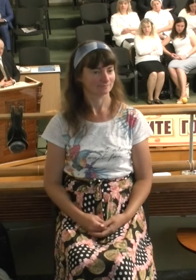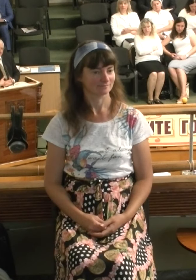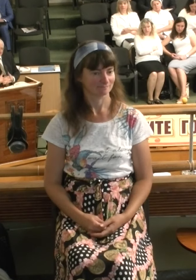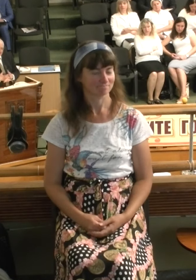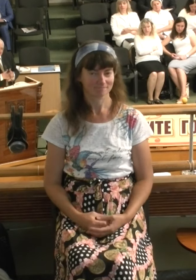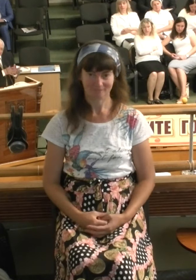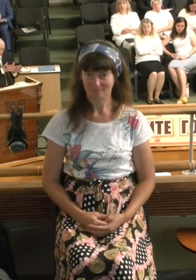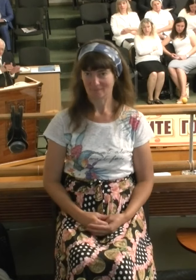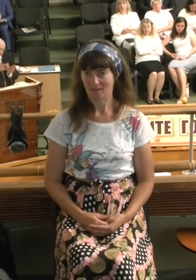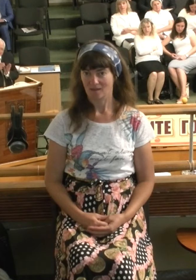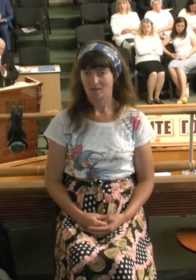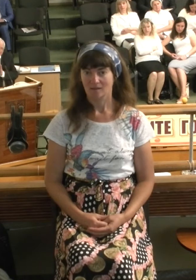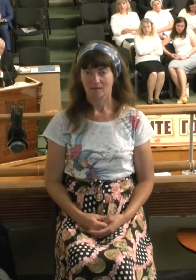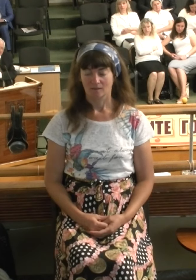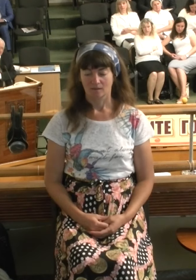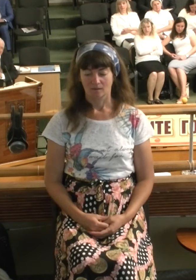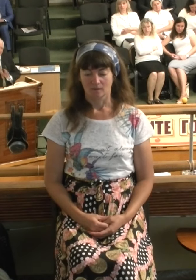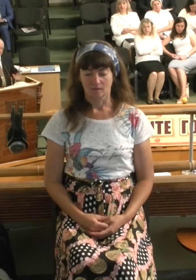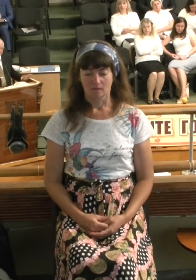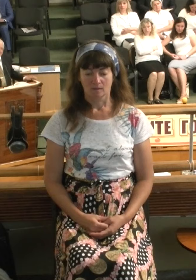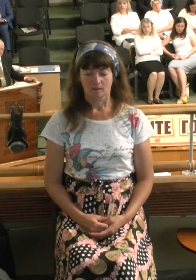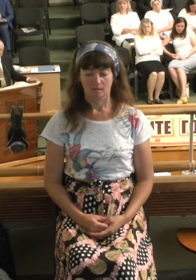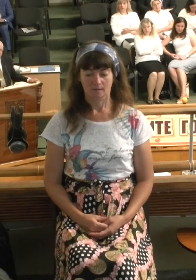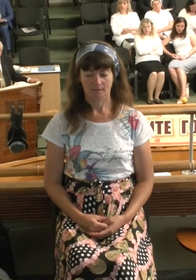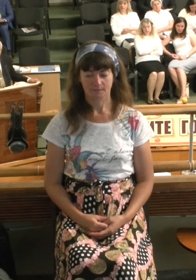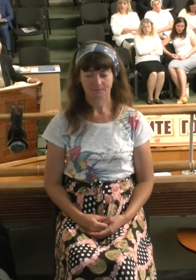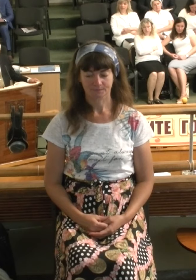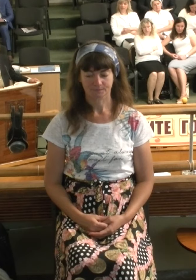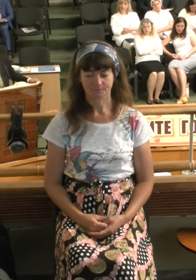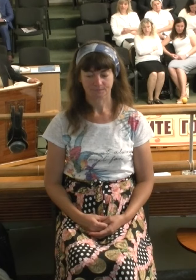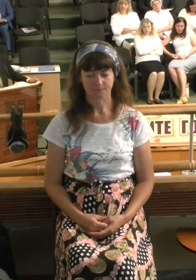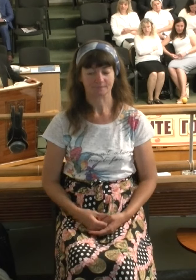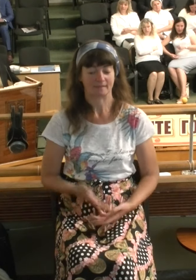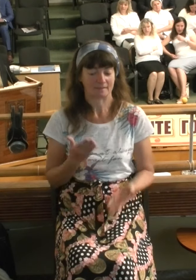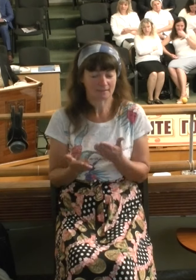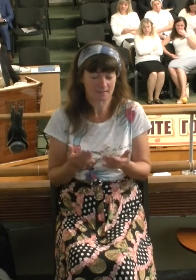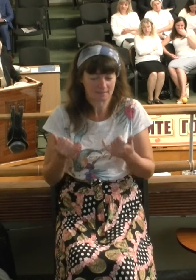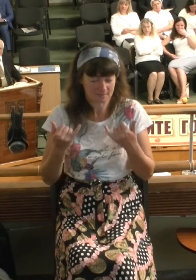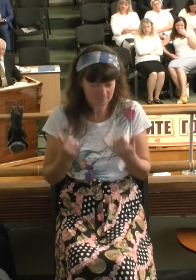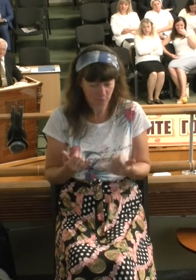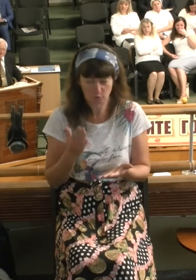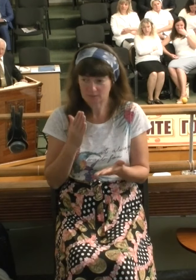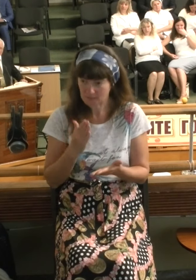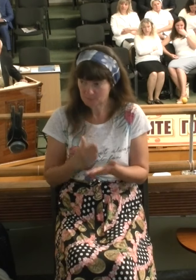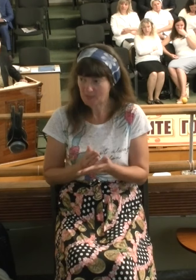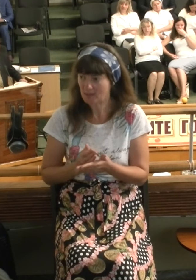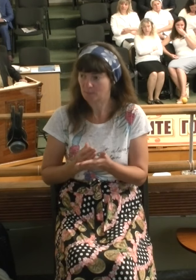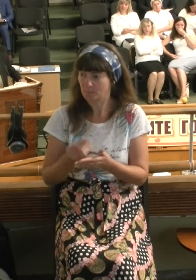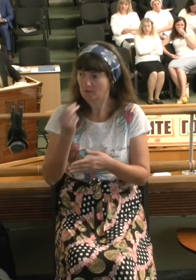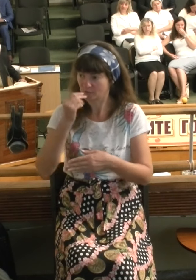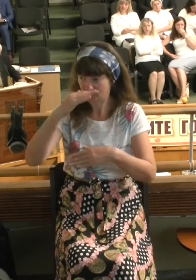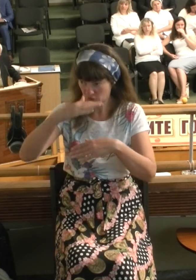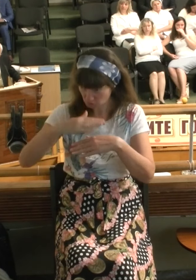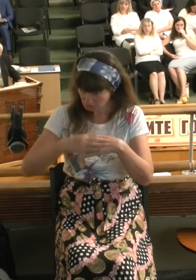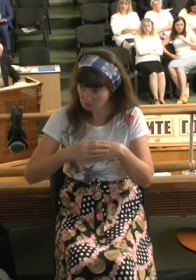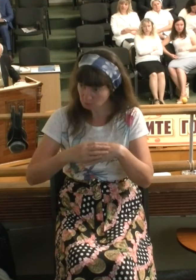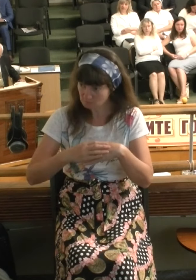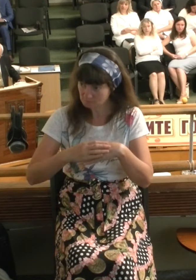вечерю, давайте пройдем этим путем вместе с Ним. И первосвященники обвиняли